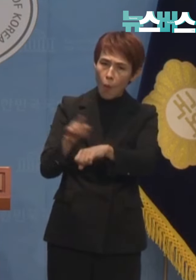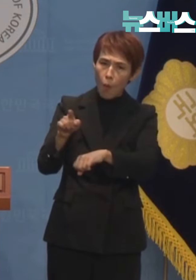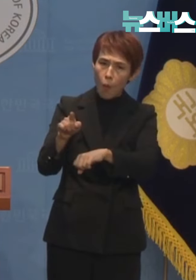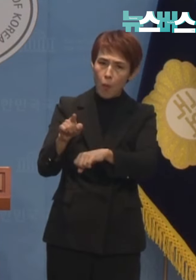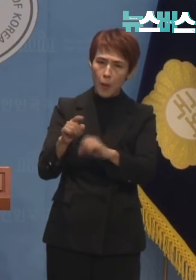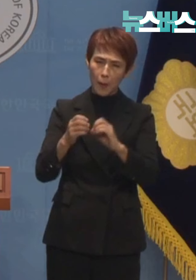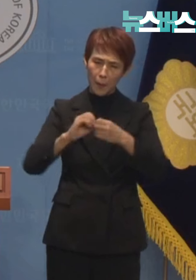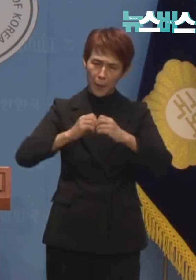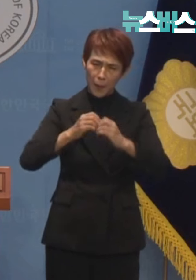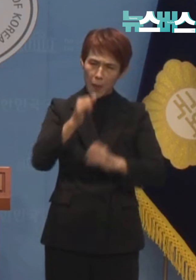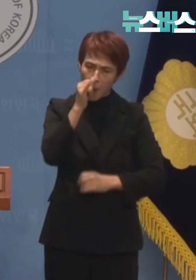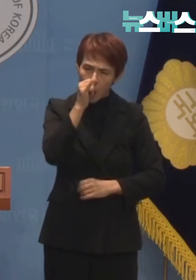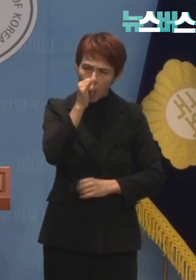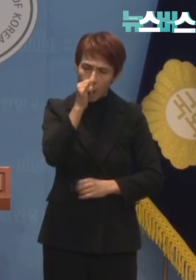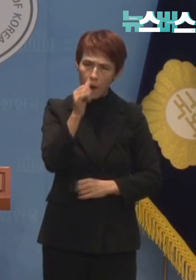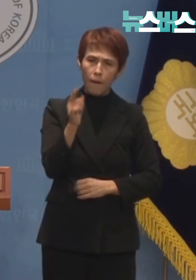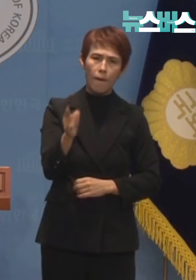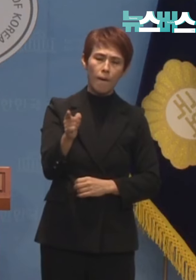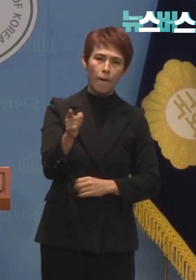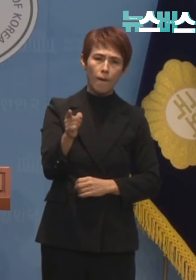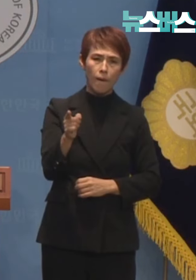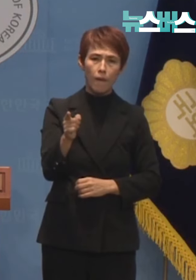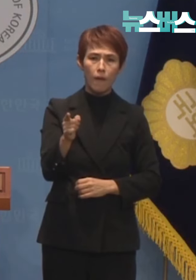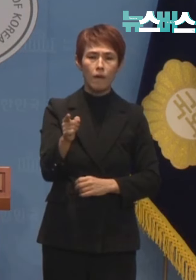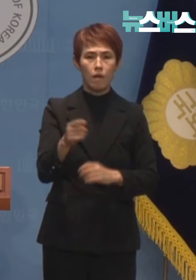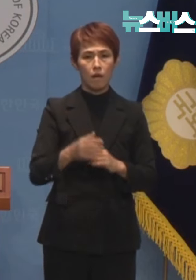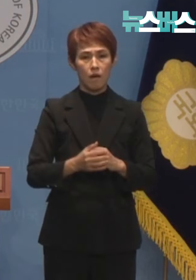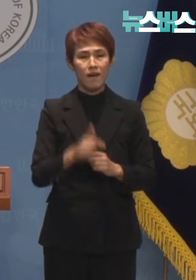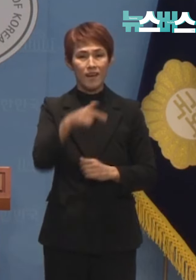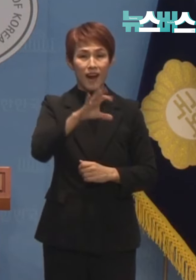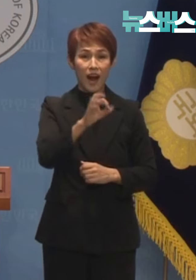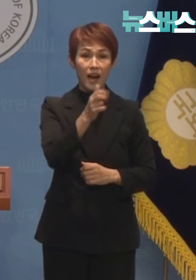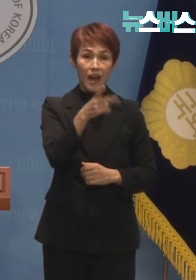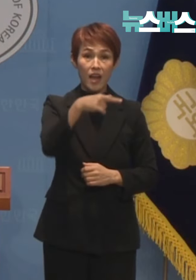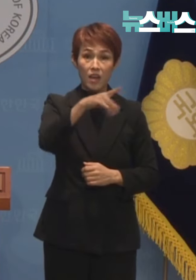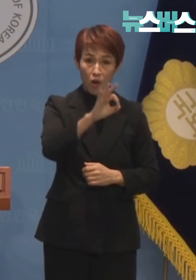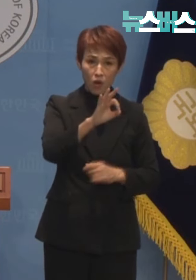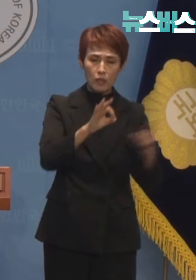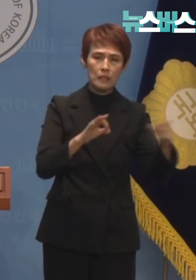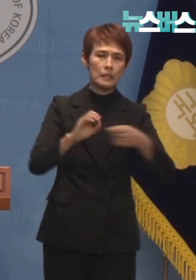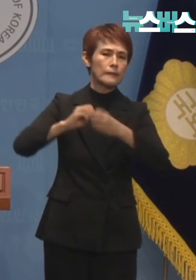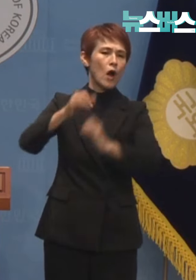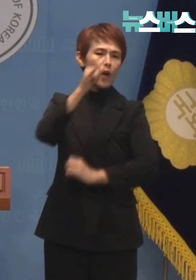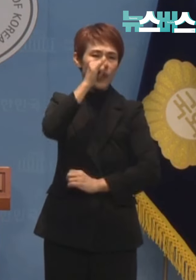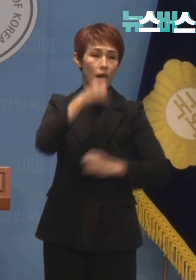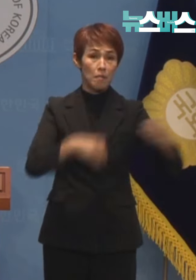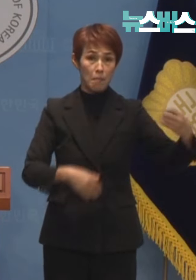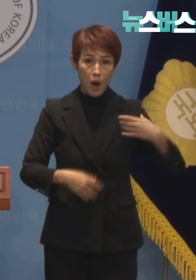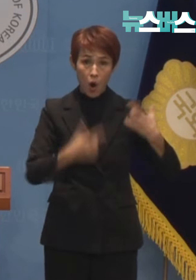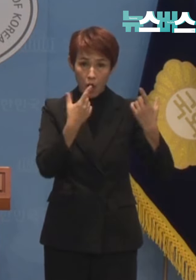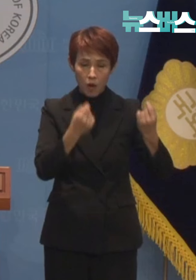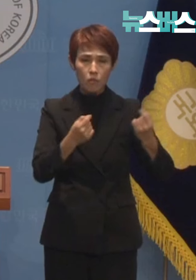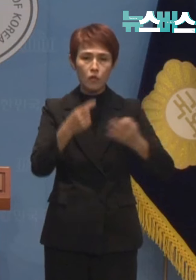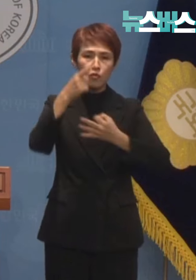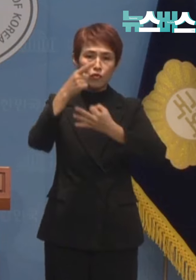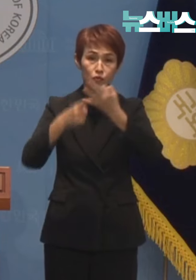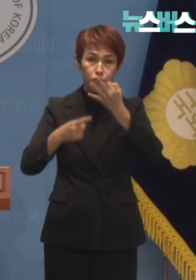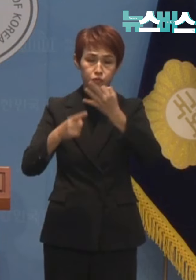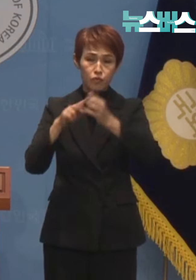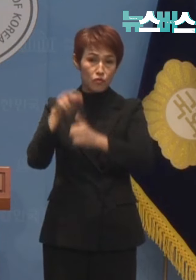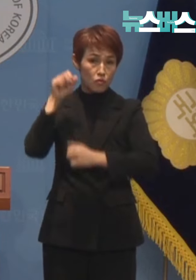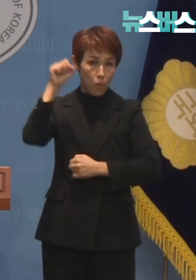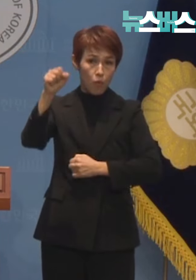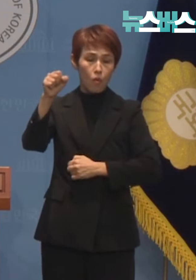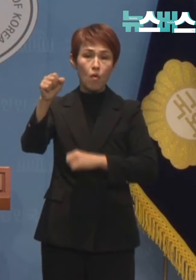아니라 조작이었다는 법사위 국감에 출석한 강혜경 씨 증언대로 윤석열 후보에게 조작